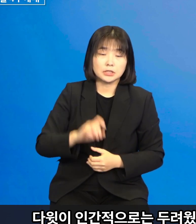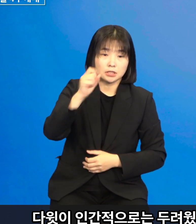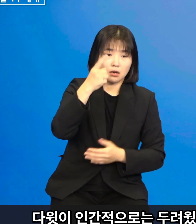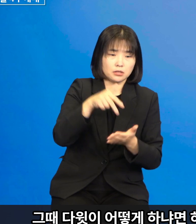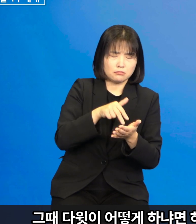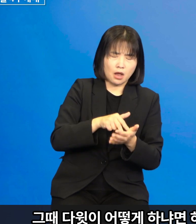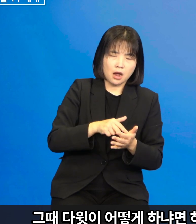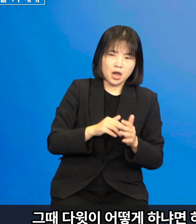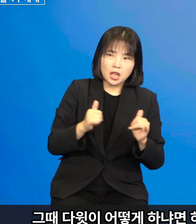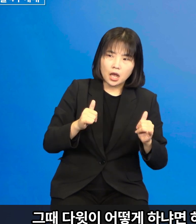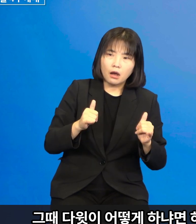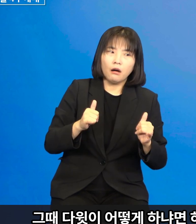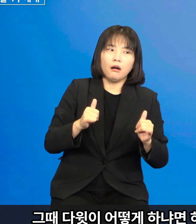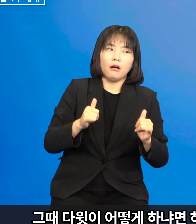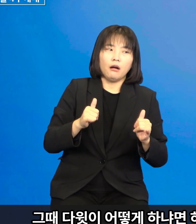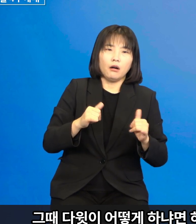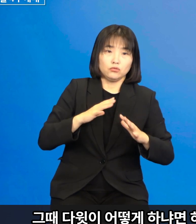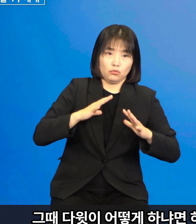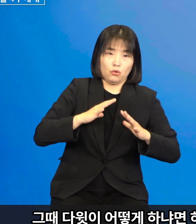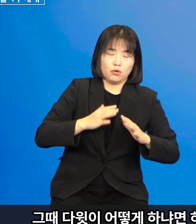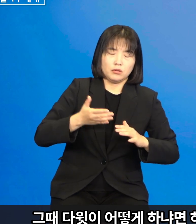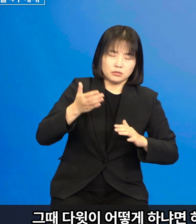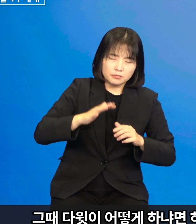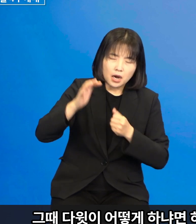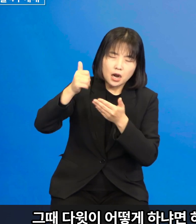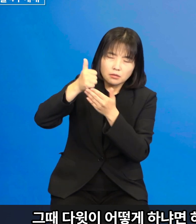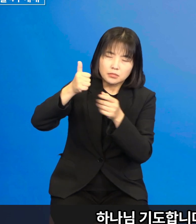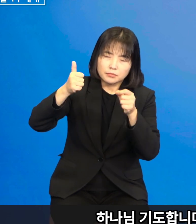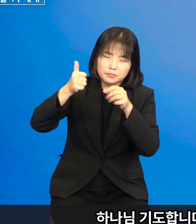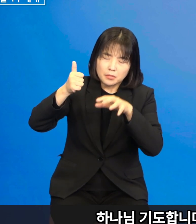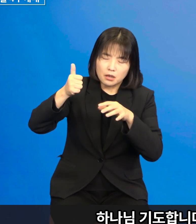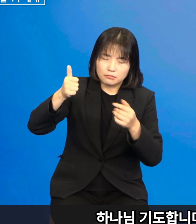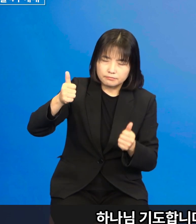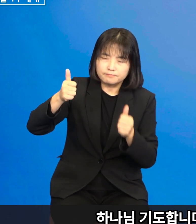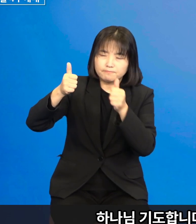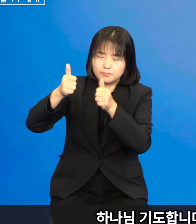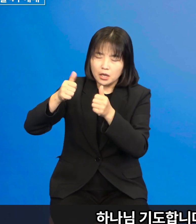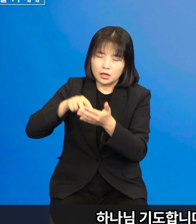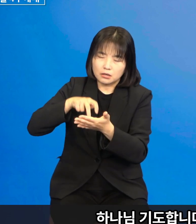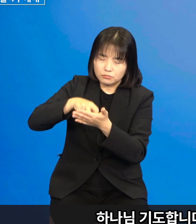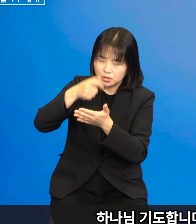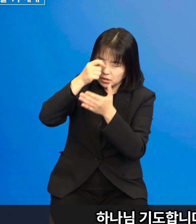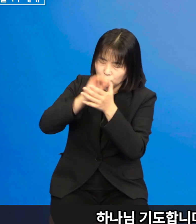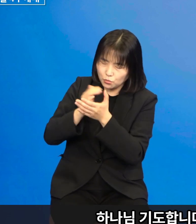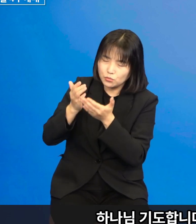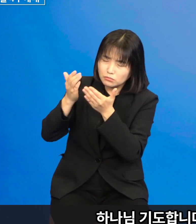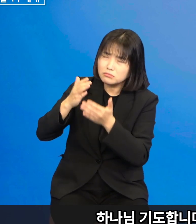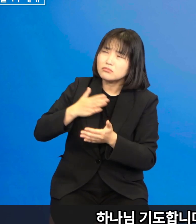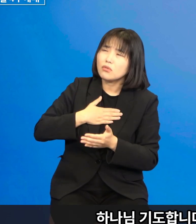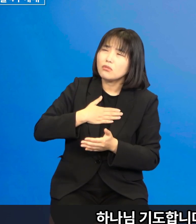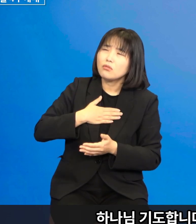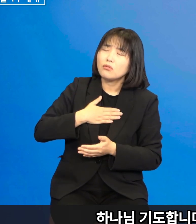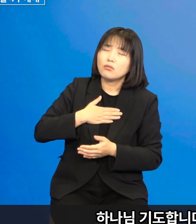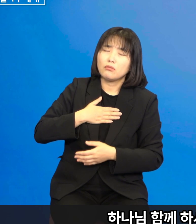이기나. 근데 그때 다윗이 어떻게 하냐면 하나님께 나아갑니다. 무릎 꿇습니다. 하나님 기도합니다. 저는 아무것도 아닌데 하나님